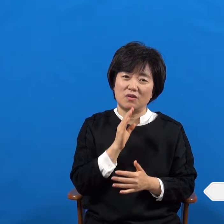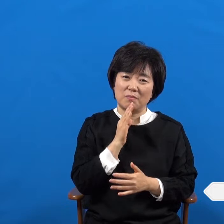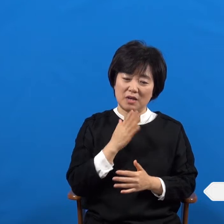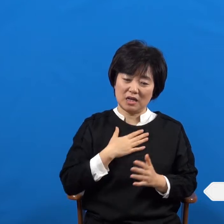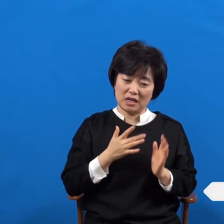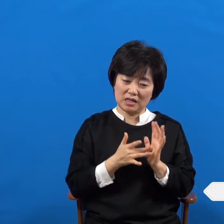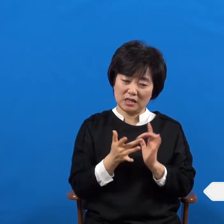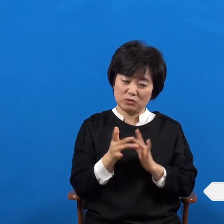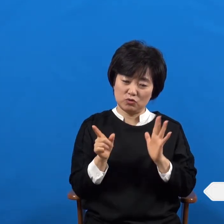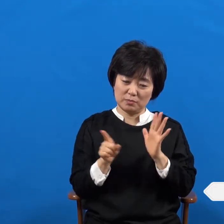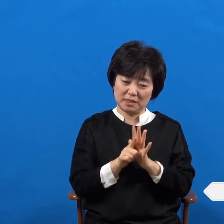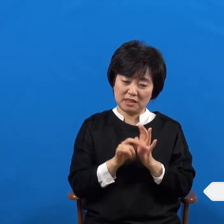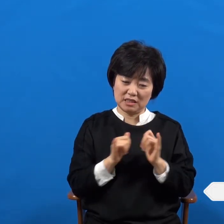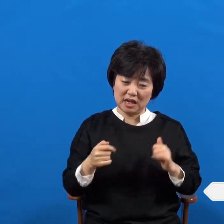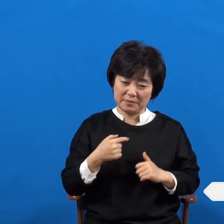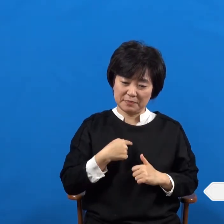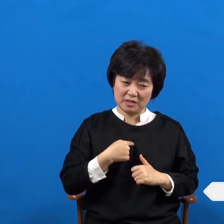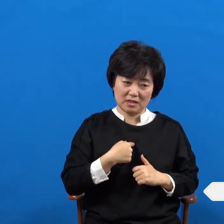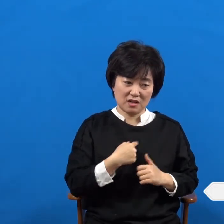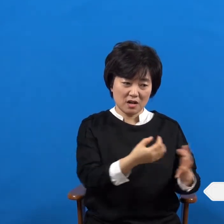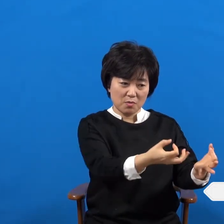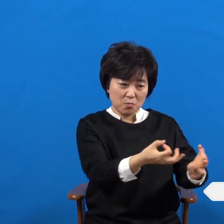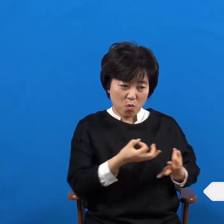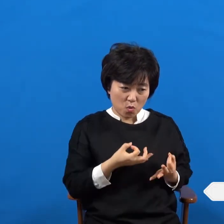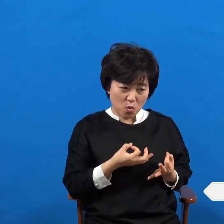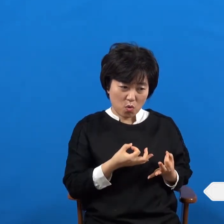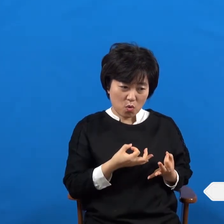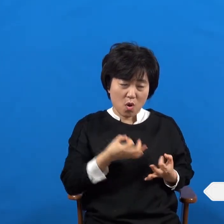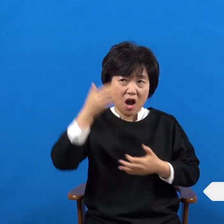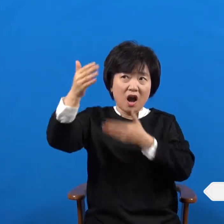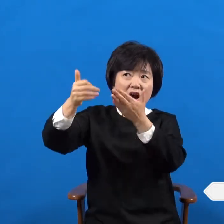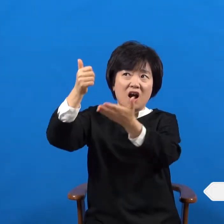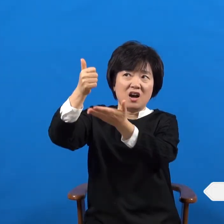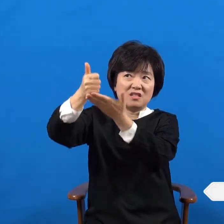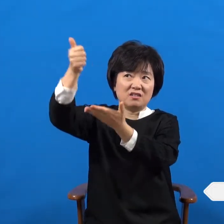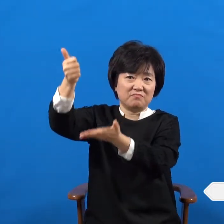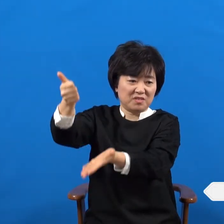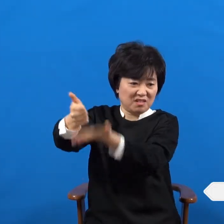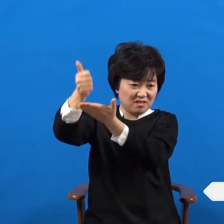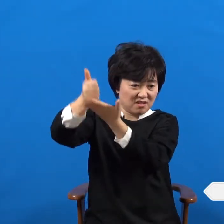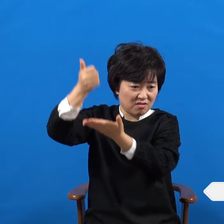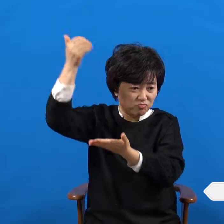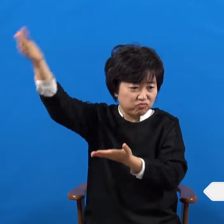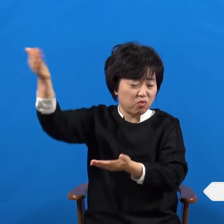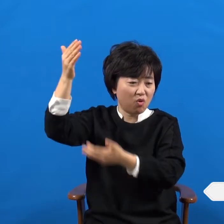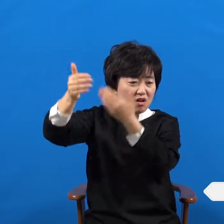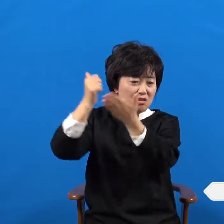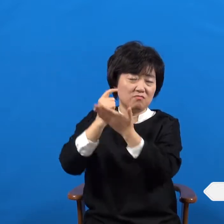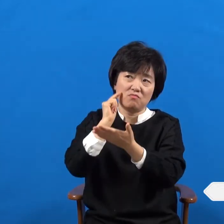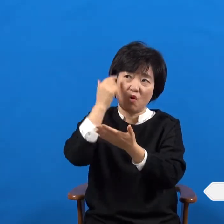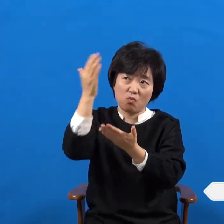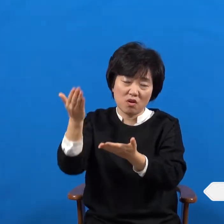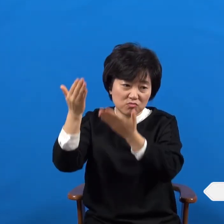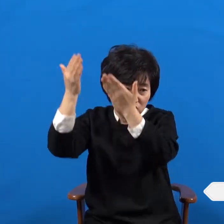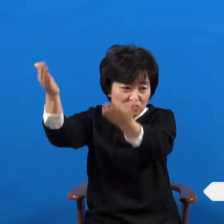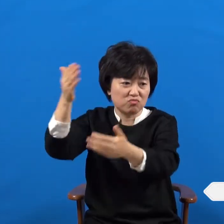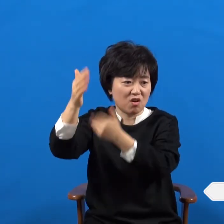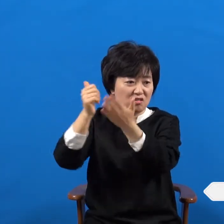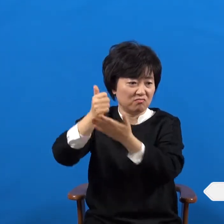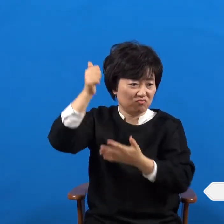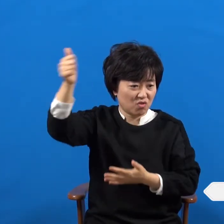보고 사람들이 하나님을 칭찬하고 하나님께 영광을 돌리고 있는지,